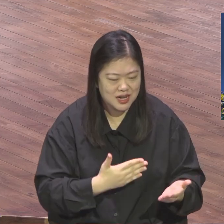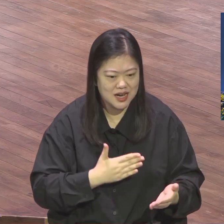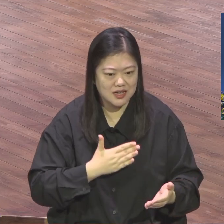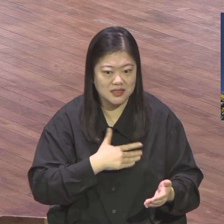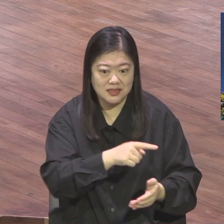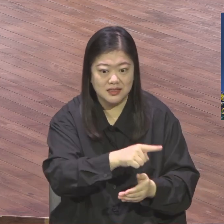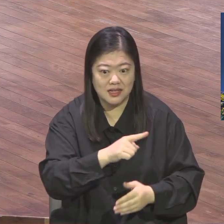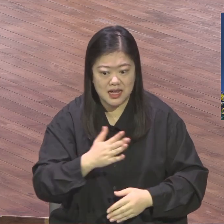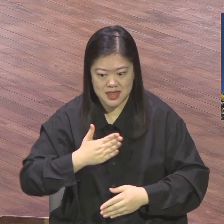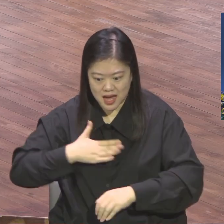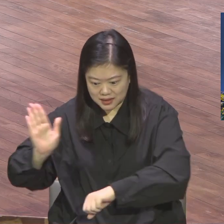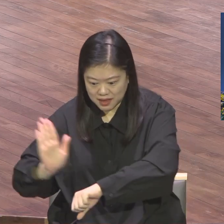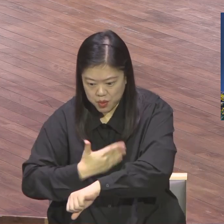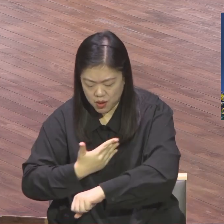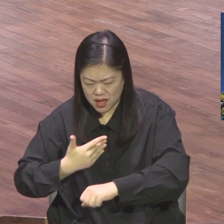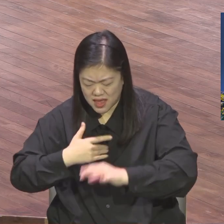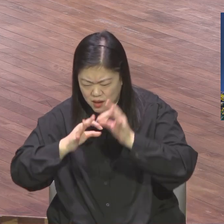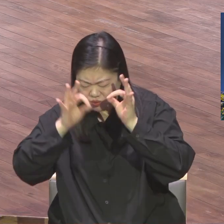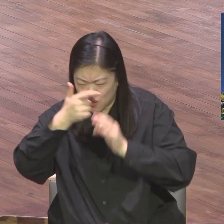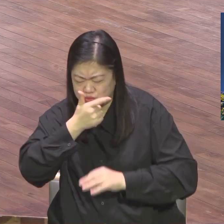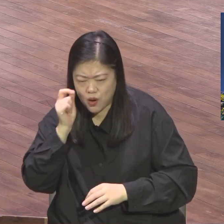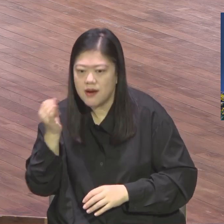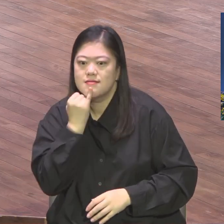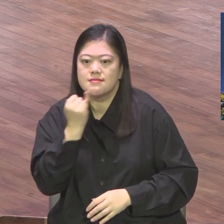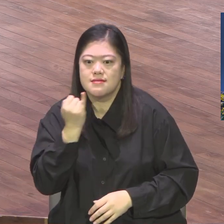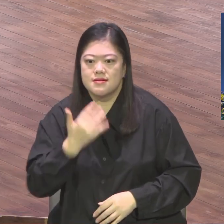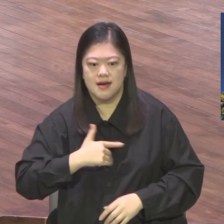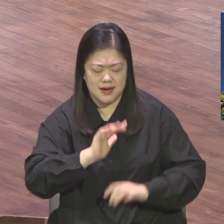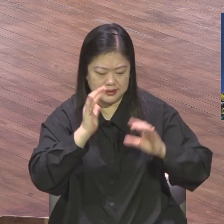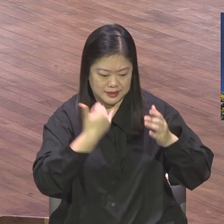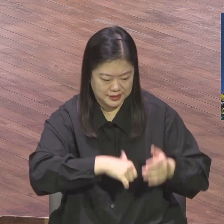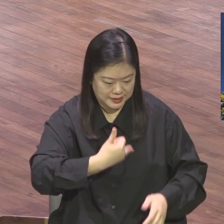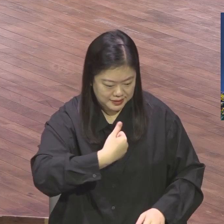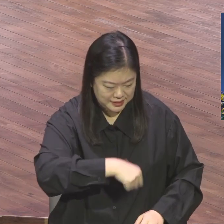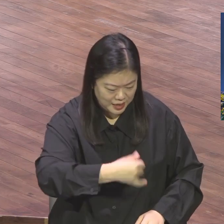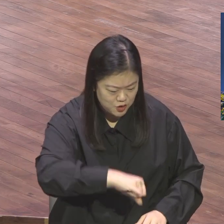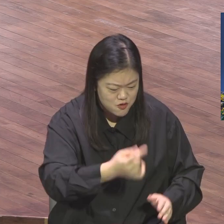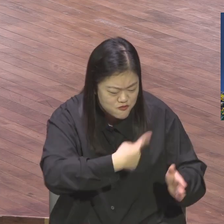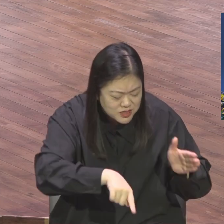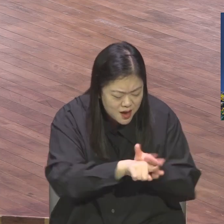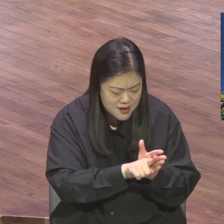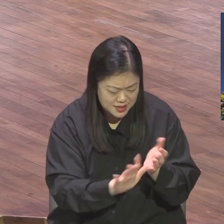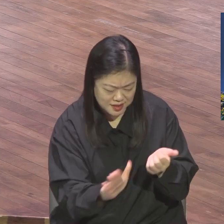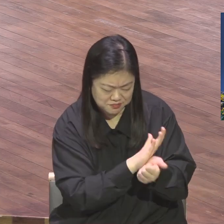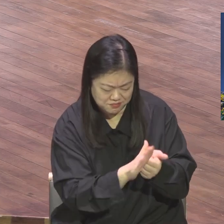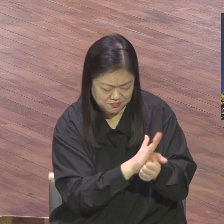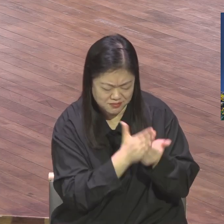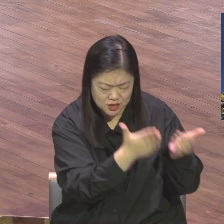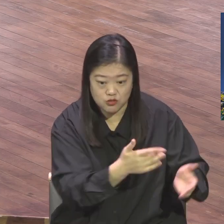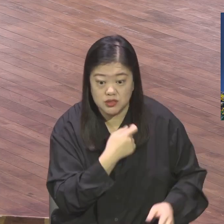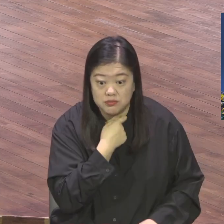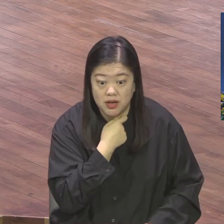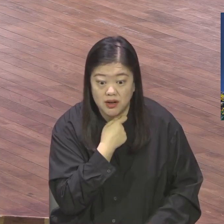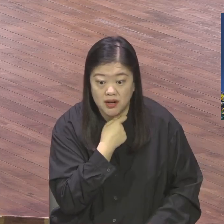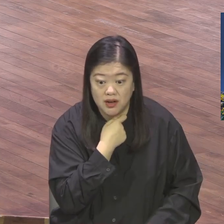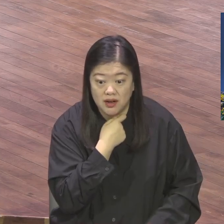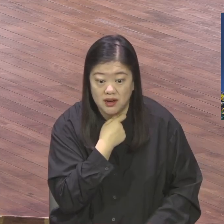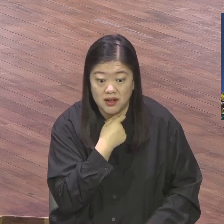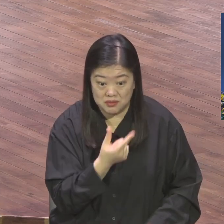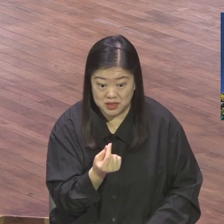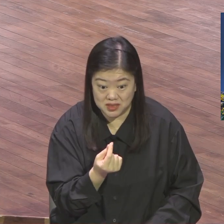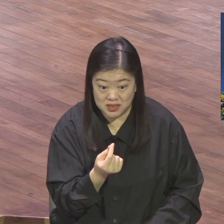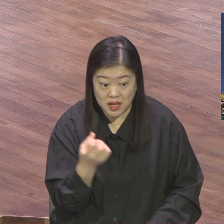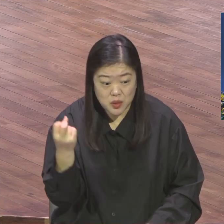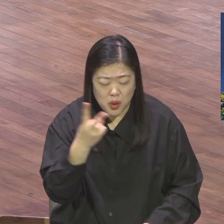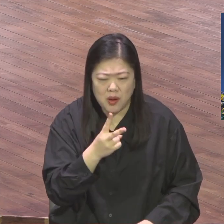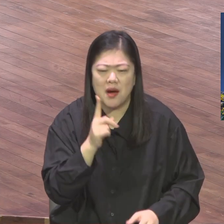잘못해도 상관없어. 어느 정도냐? 그 어머니 마음은요, 자식이 살인자가 되어서